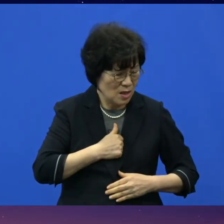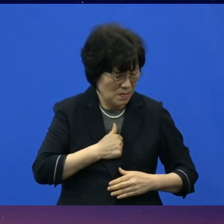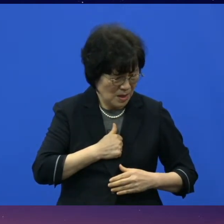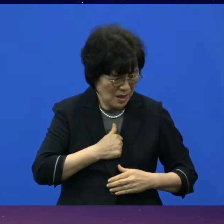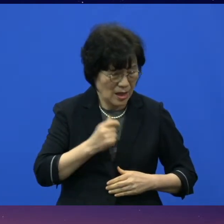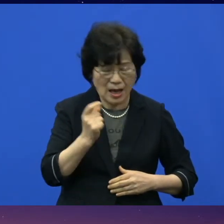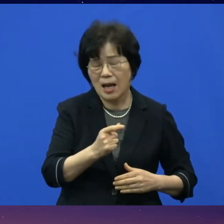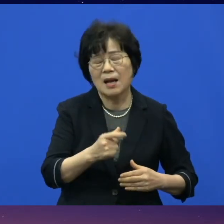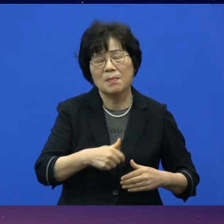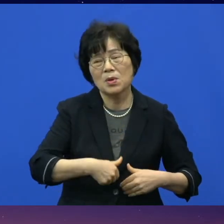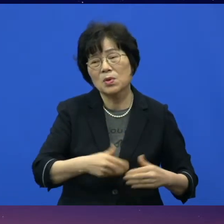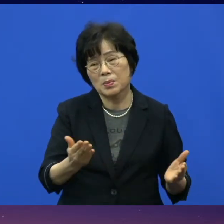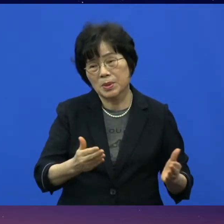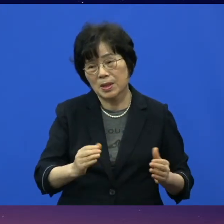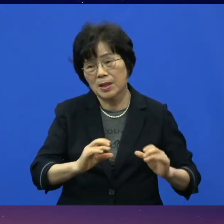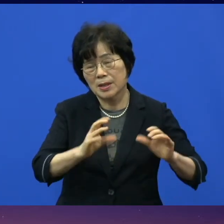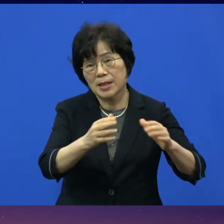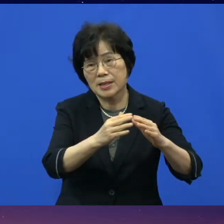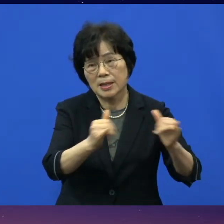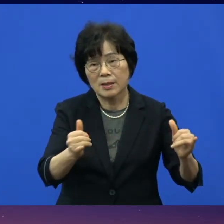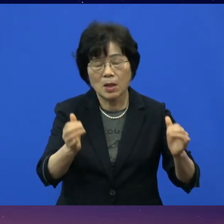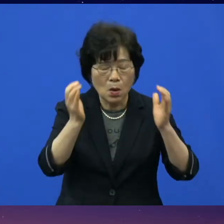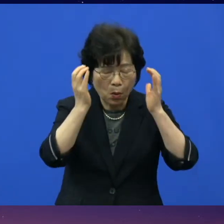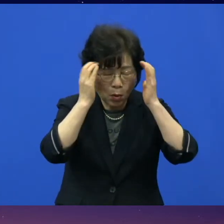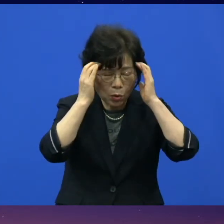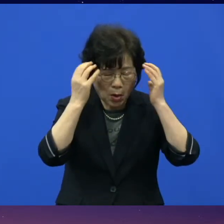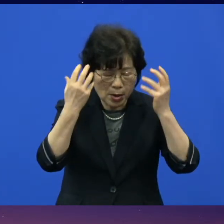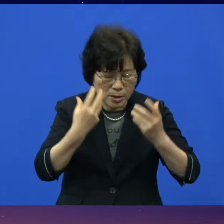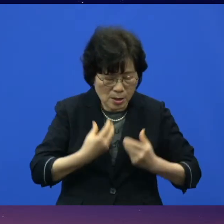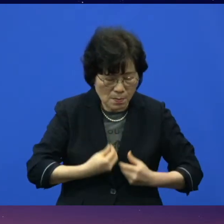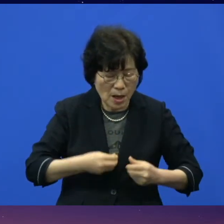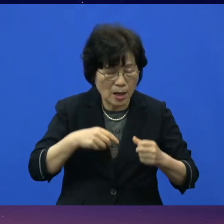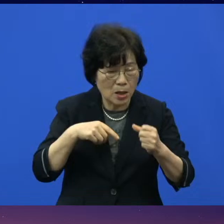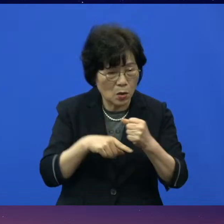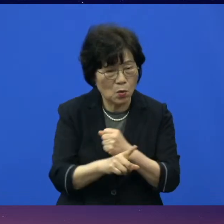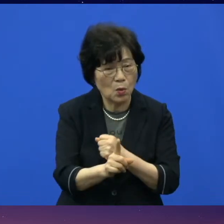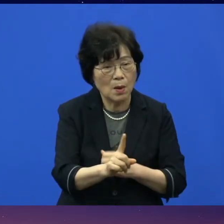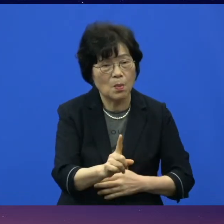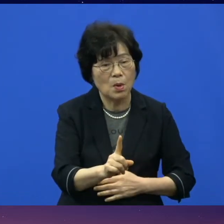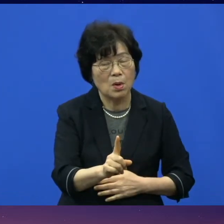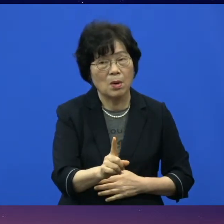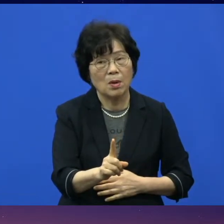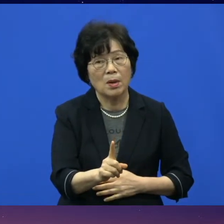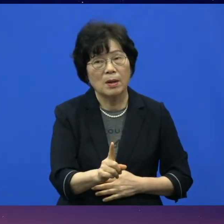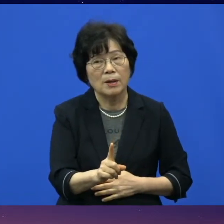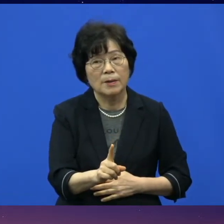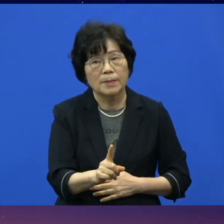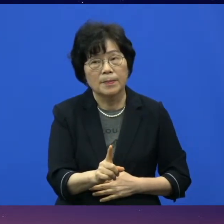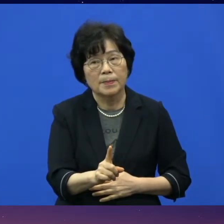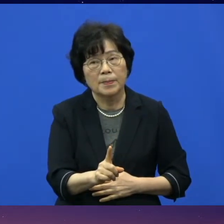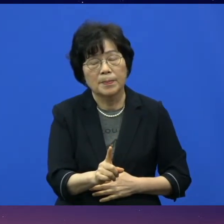여러분, 오늘날 세상의 사람들이 고통하고 절망하고 우려하는 이유가 뭐예요?